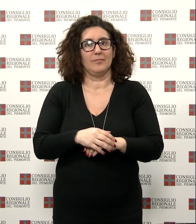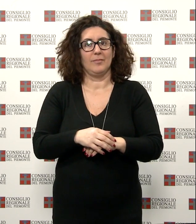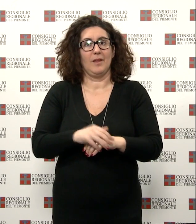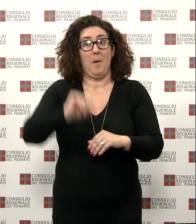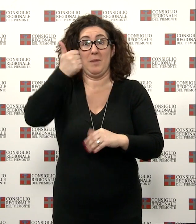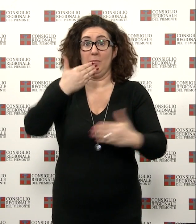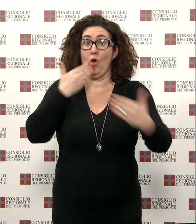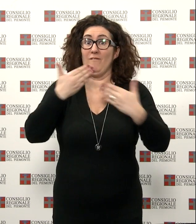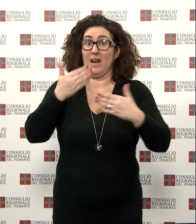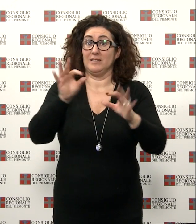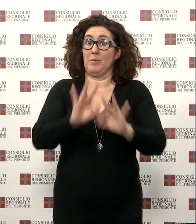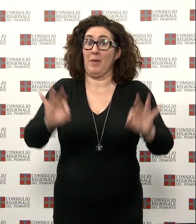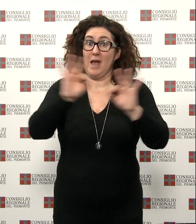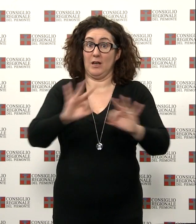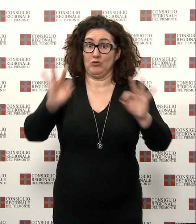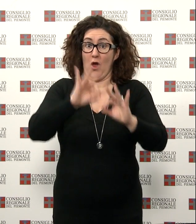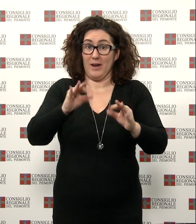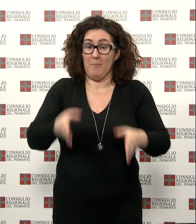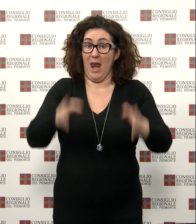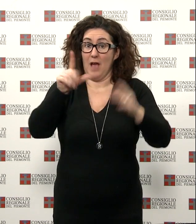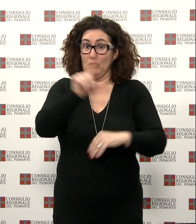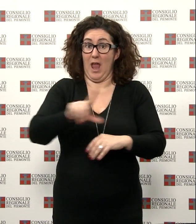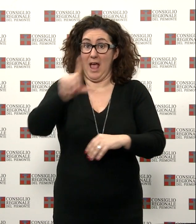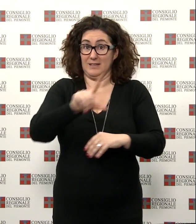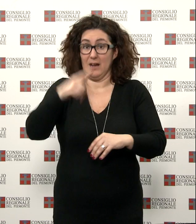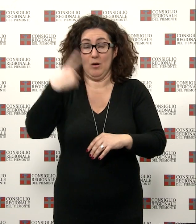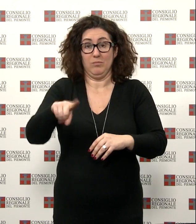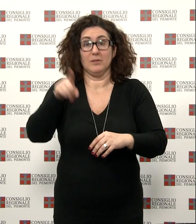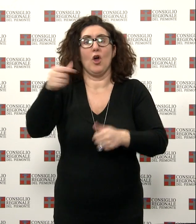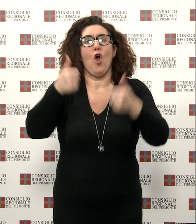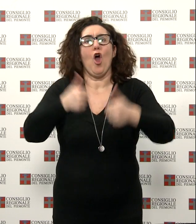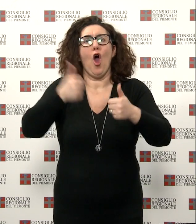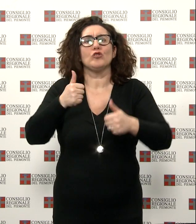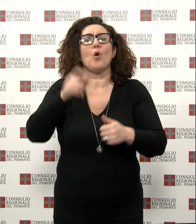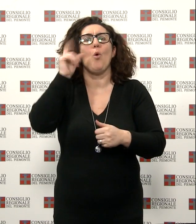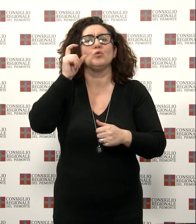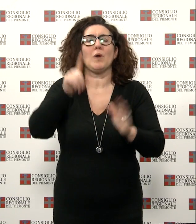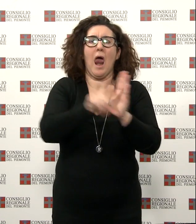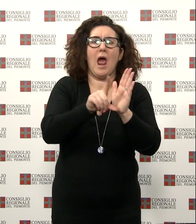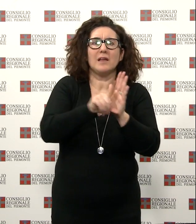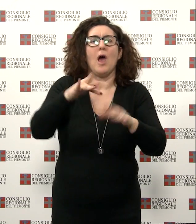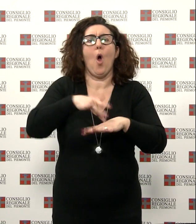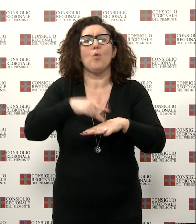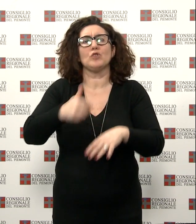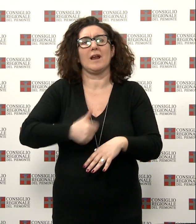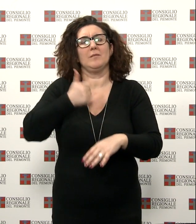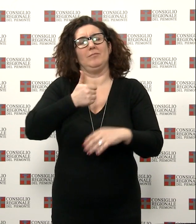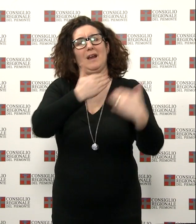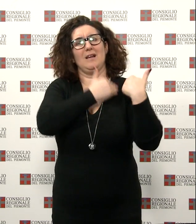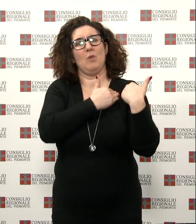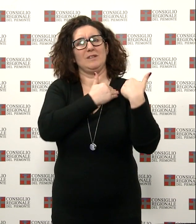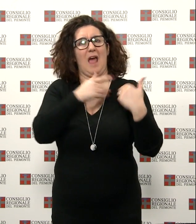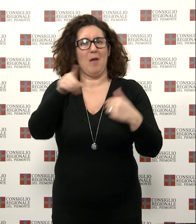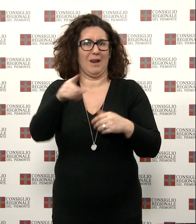Lascaris, la quarta edizione del concorso Cultura della legalità e dell'uso responsabile del denaro, realizzato dall'Osservatorio regionale